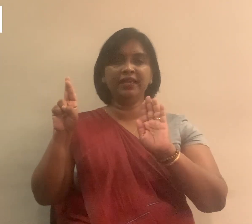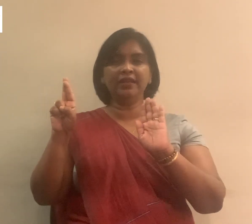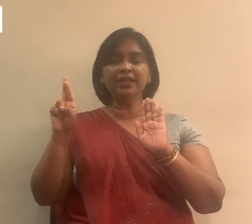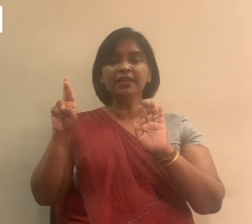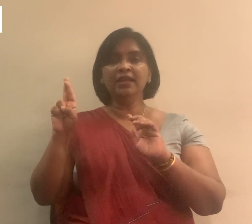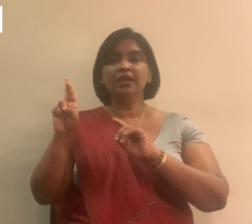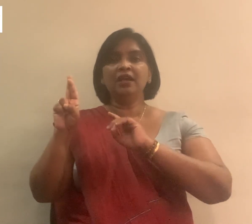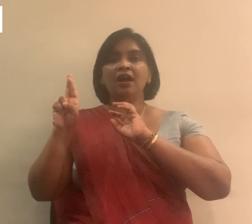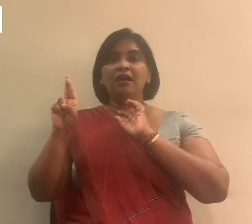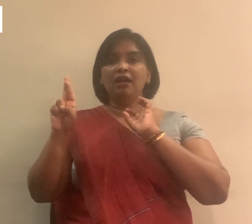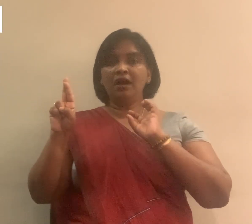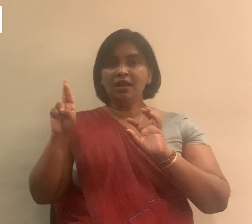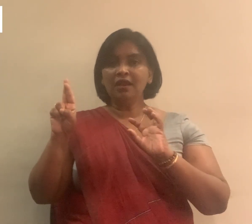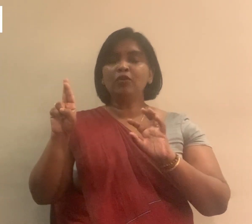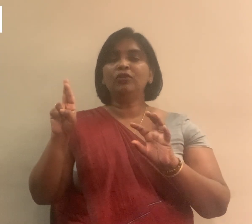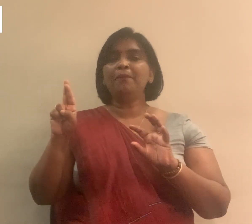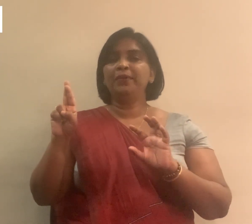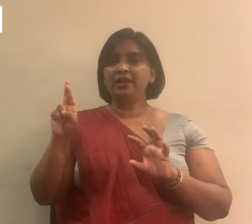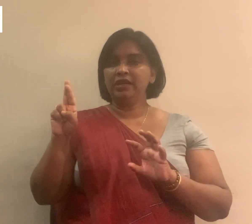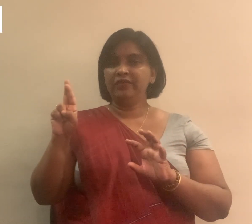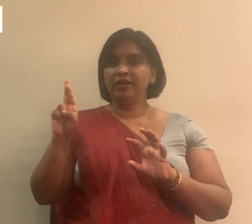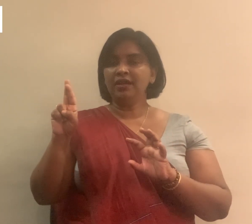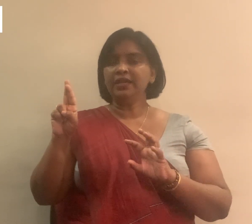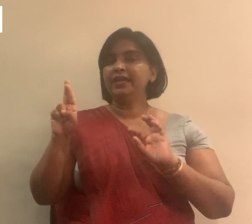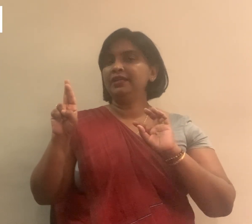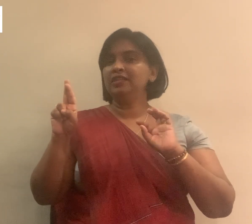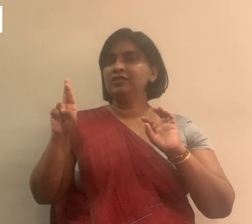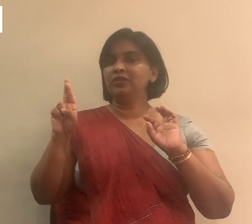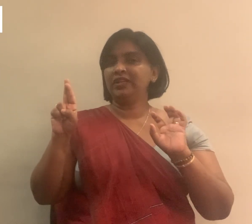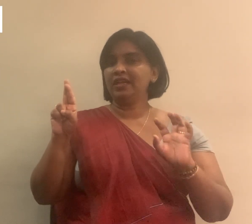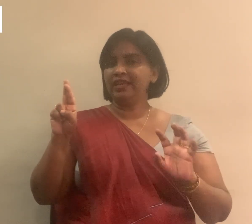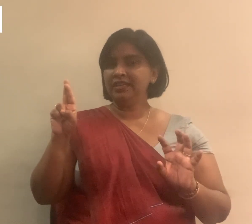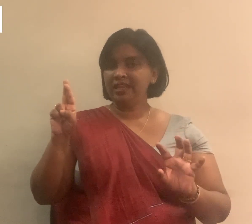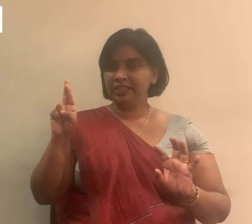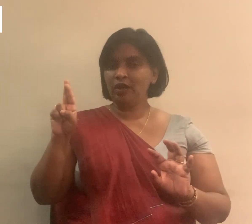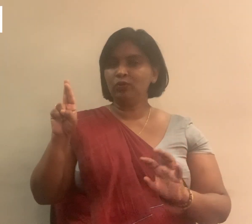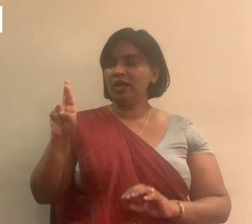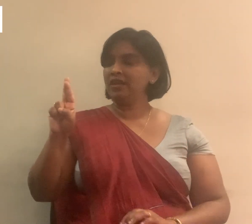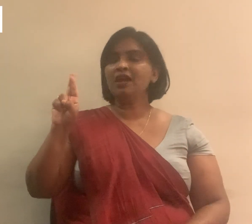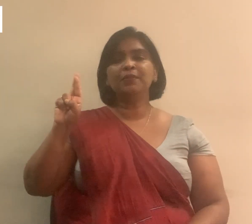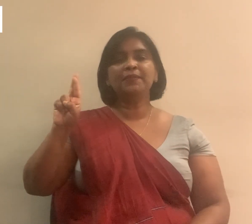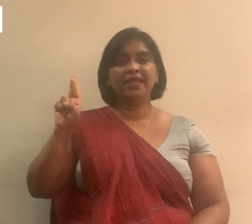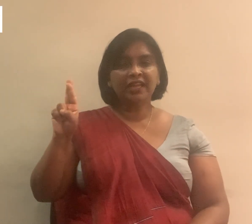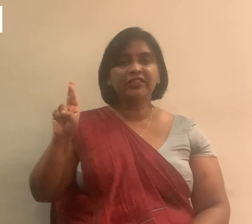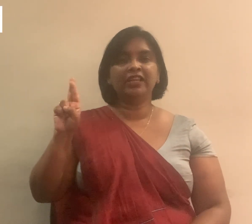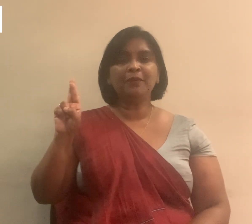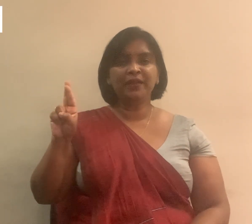කියන්නේ හල් අකුරක් පෙන්නනවා නම් ඒකට ස්වරයක් එන්නේ නැති අකුරක් නම් අපි මේක විතරයි පෙන්නන්නේ.